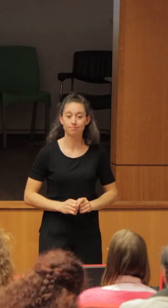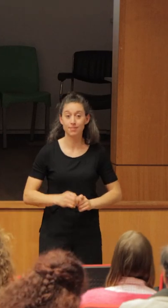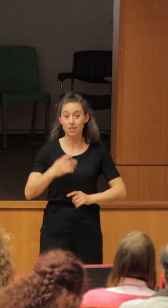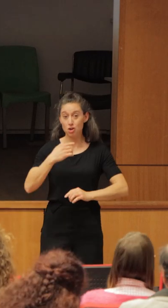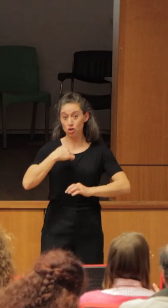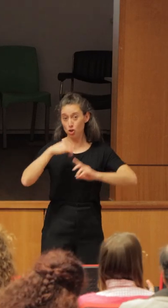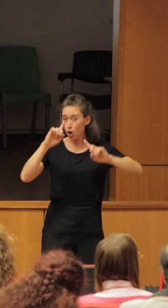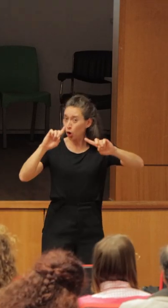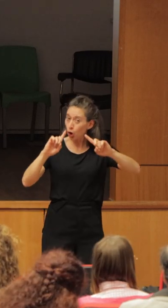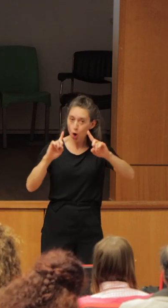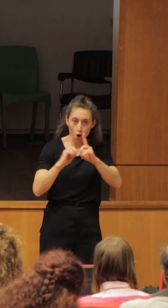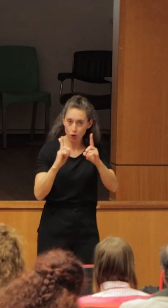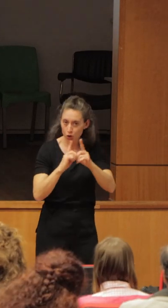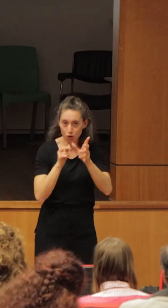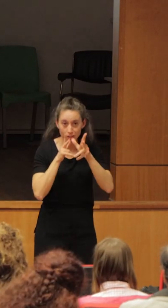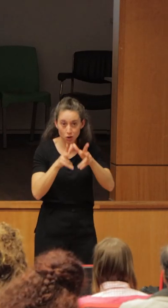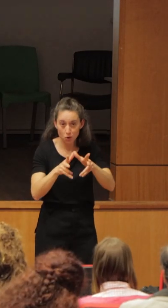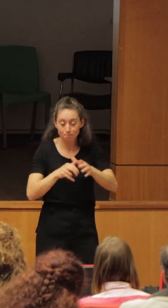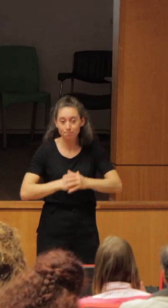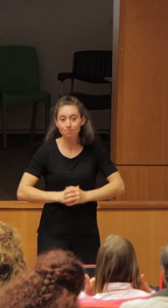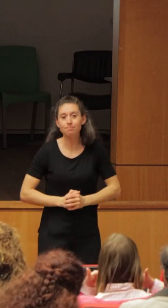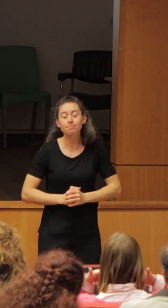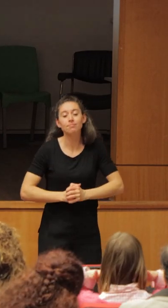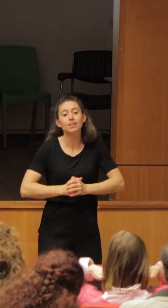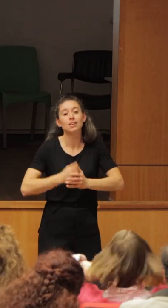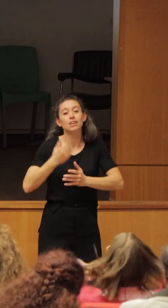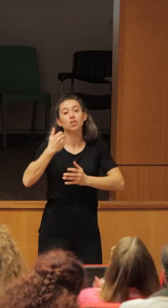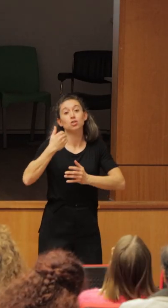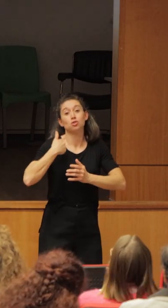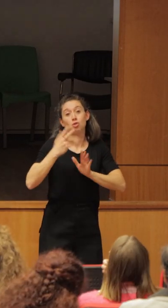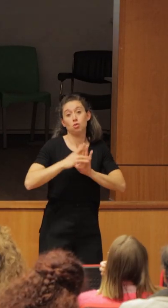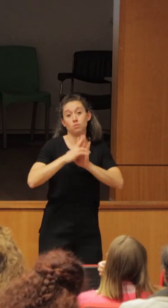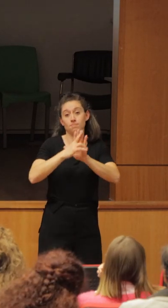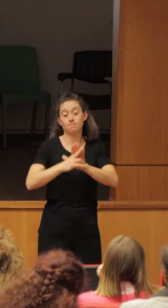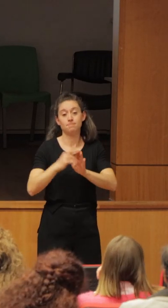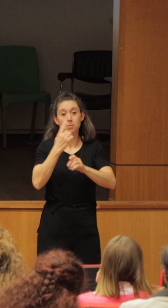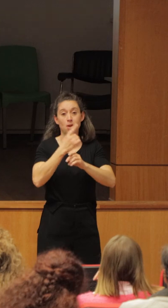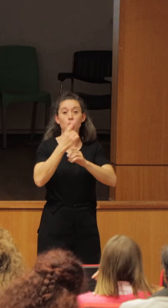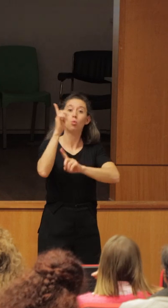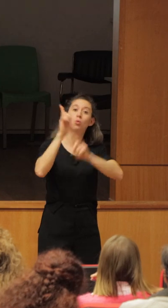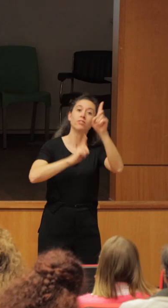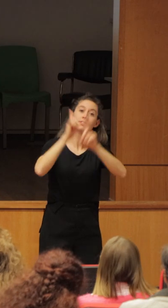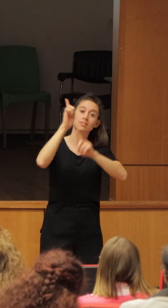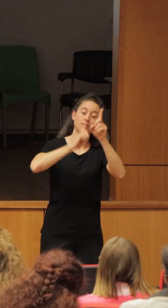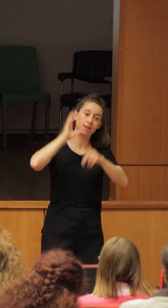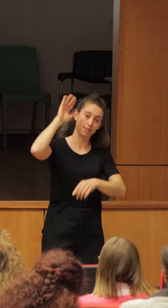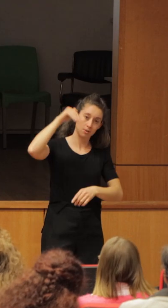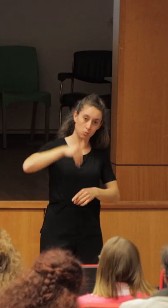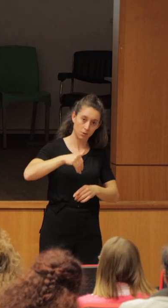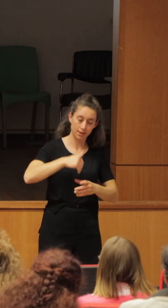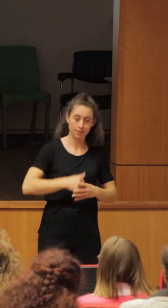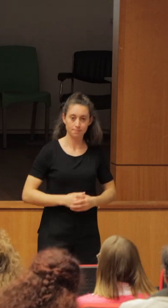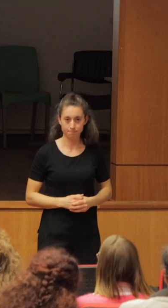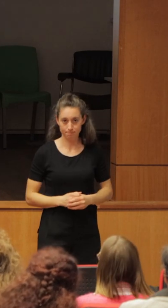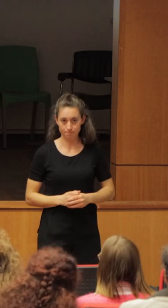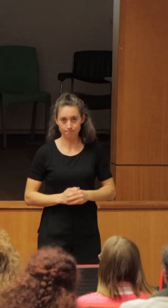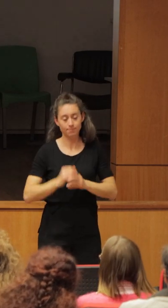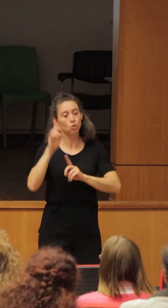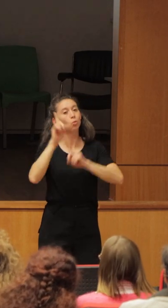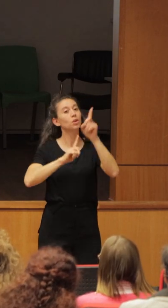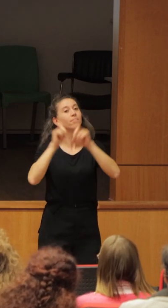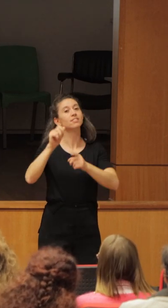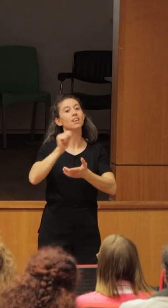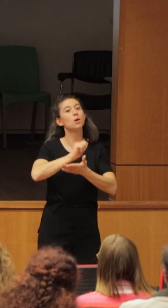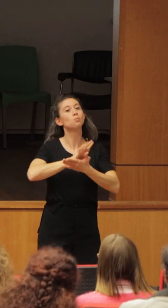Yo voy a ser muy breve. En nombre primero de la Universidad de la República, la